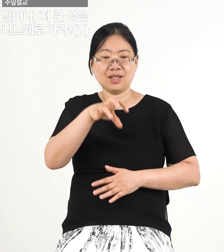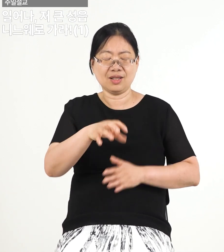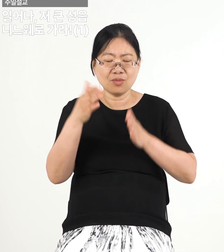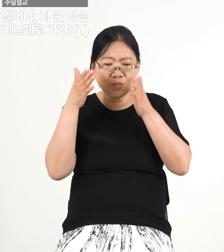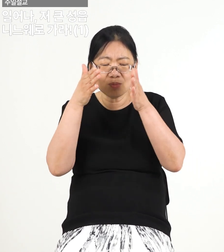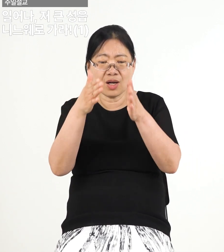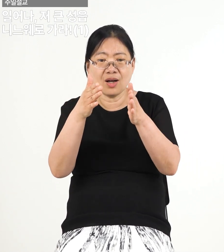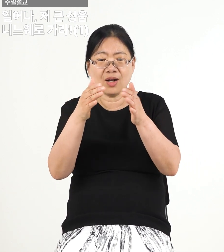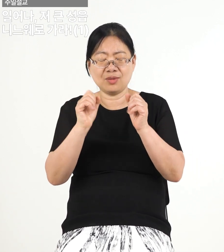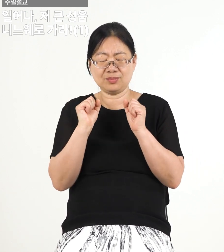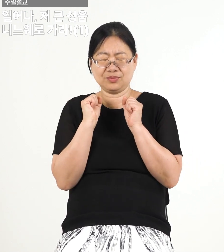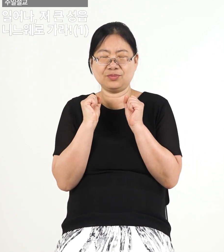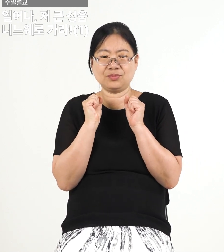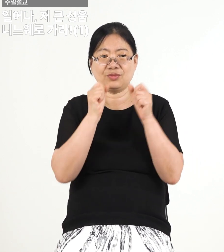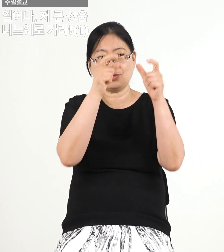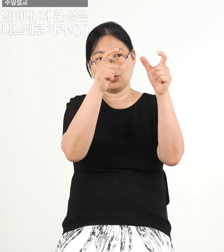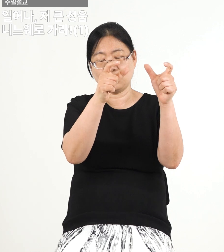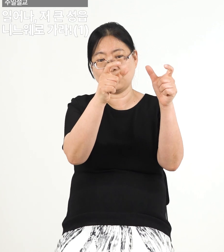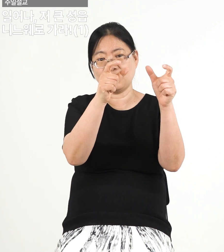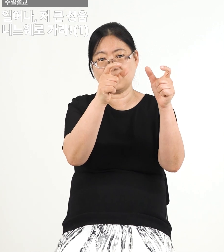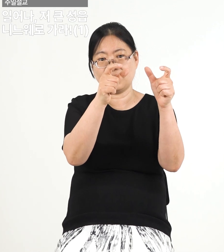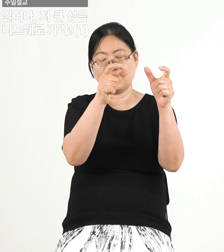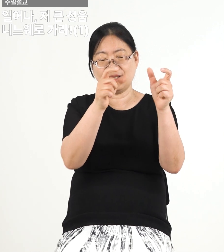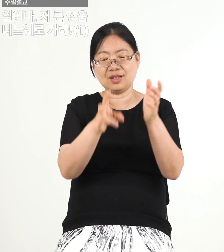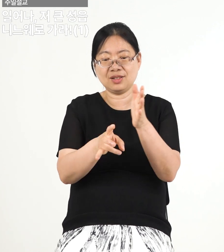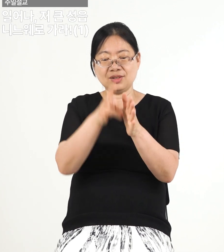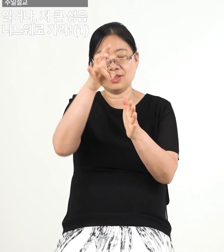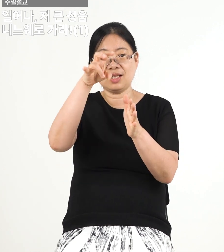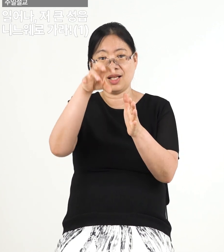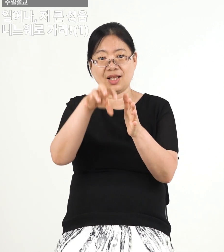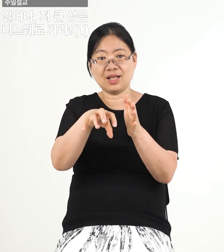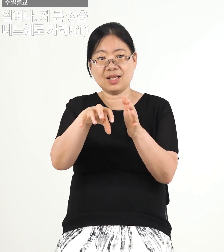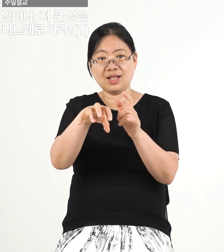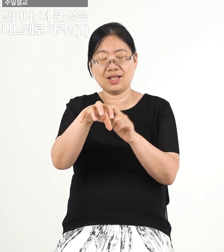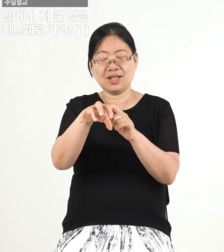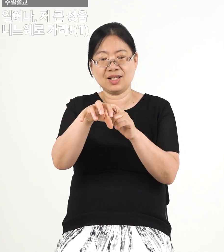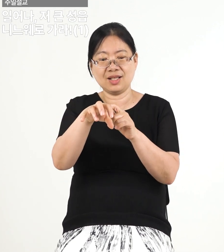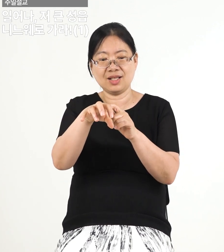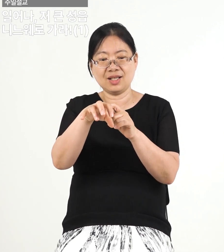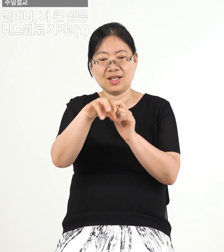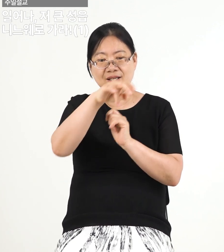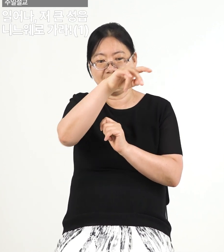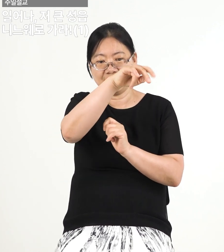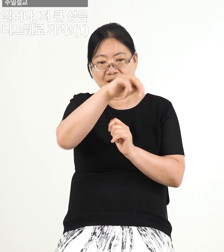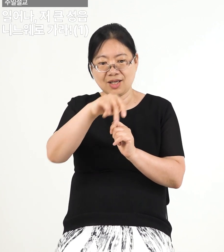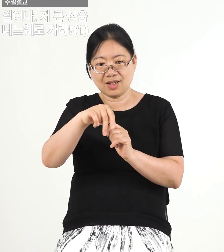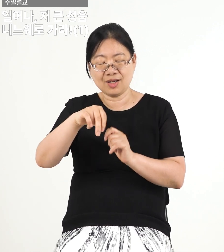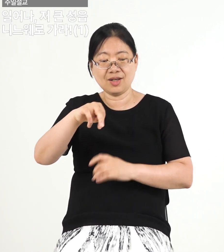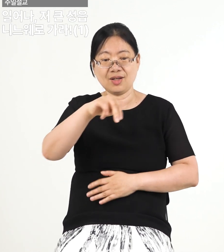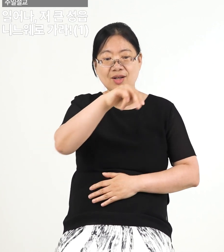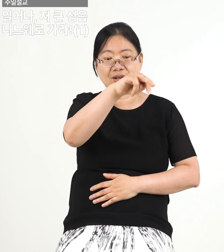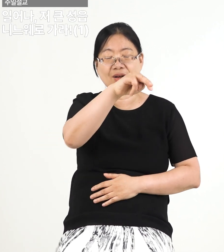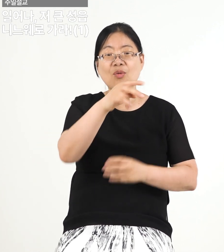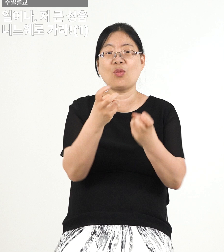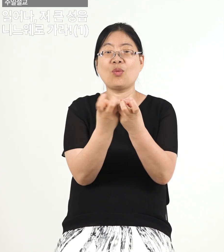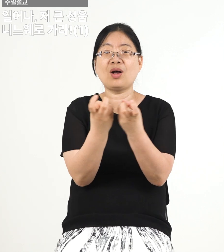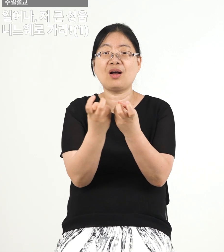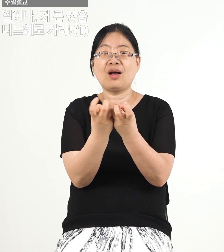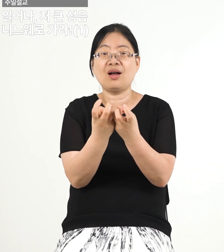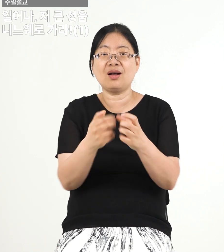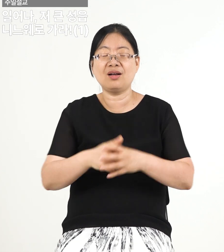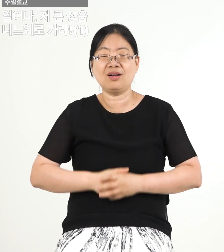향하여 북쪽에서는 예루살렘을 내려간다고 표현합니까? 올라간다고 표현합니까?